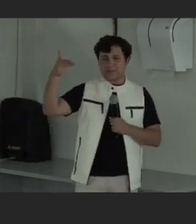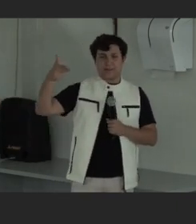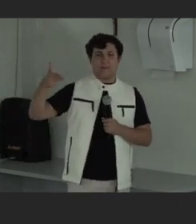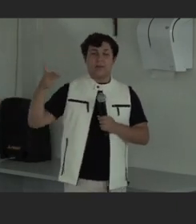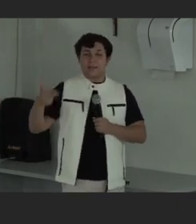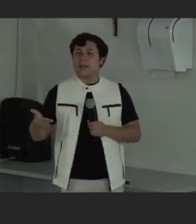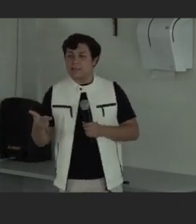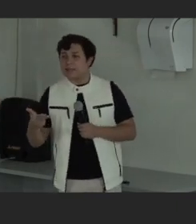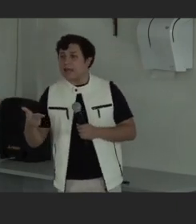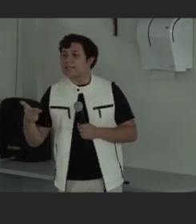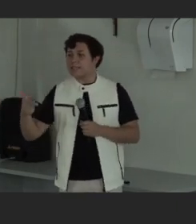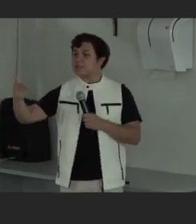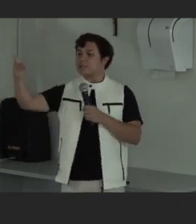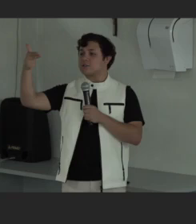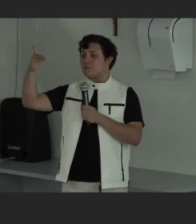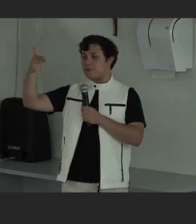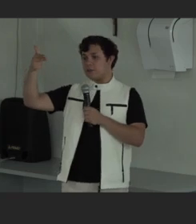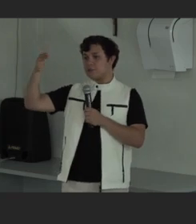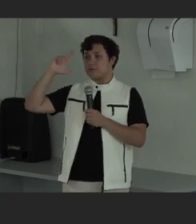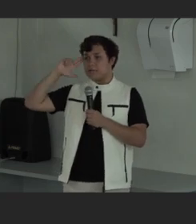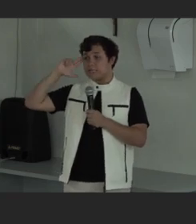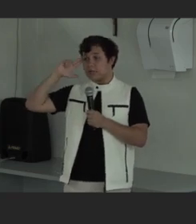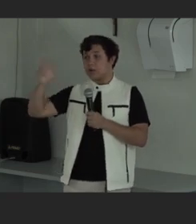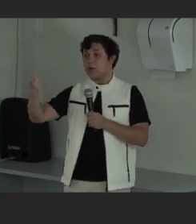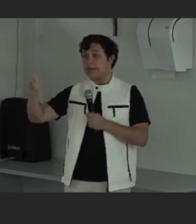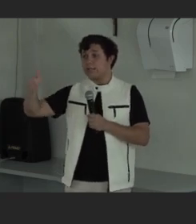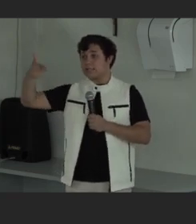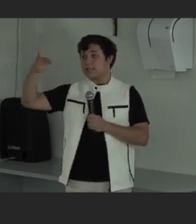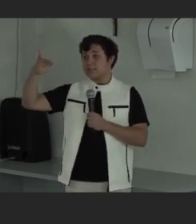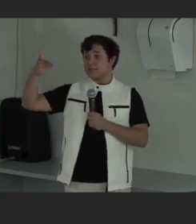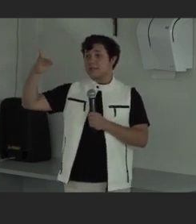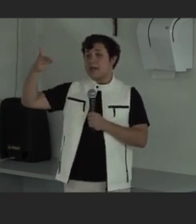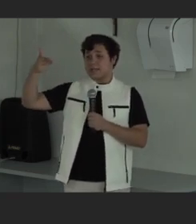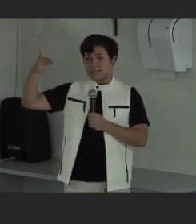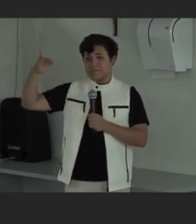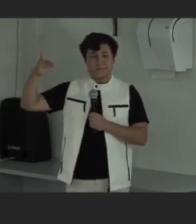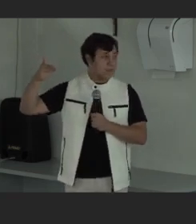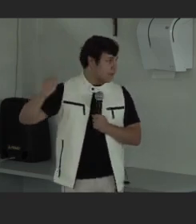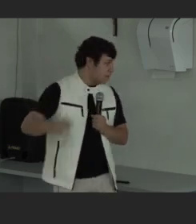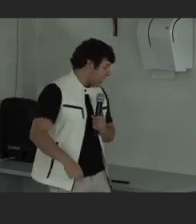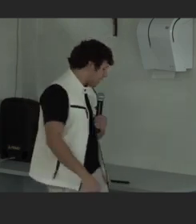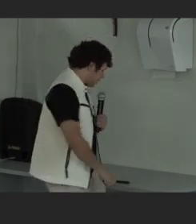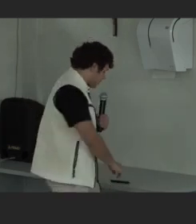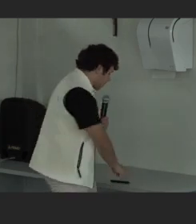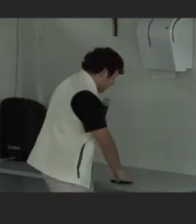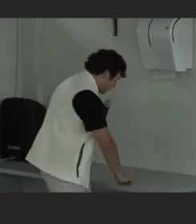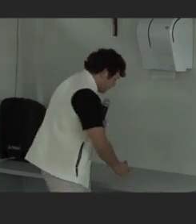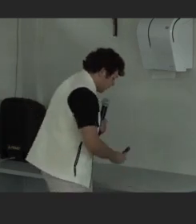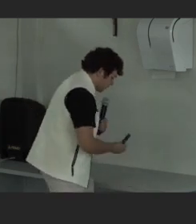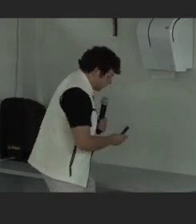abecedario. La letra H, entonces configuración de la seña de hola es H. Ok, continuamos.